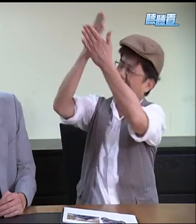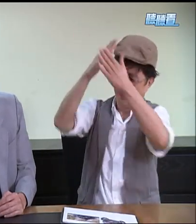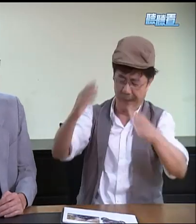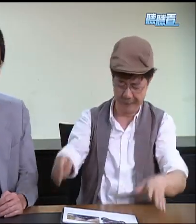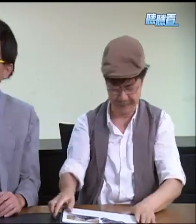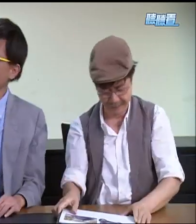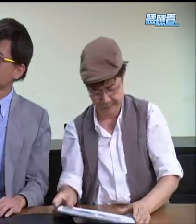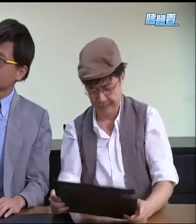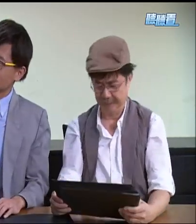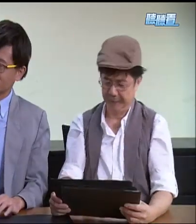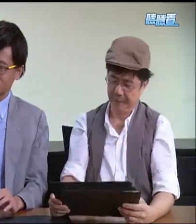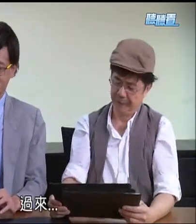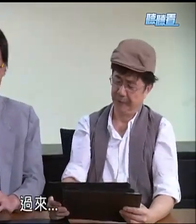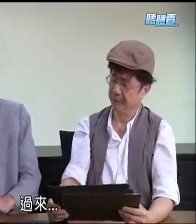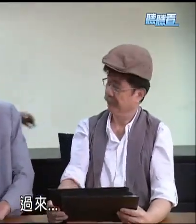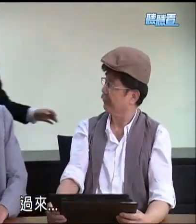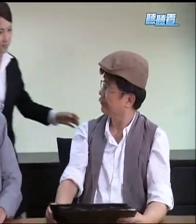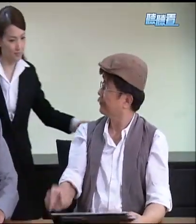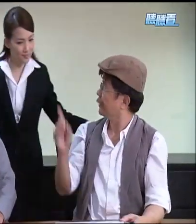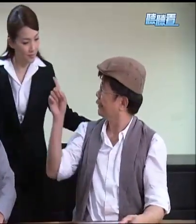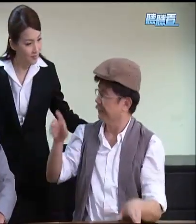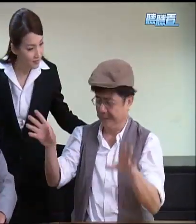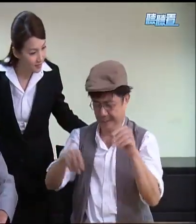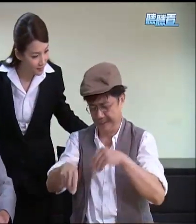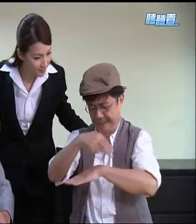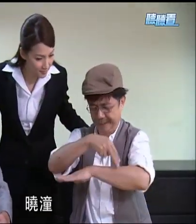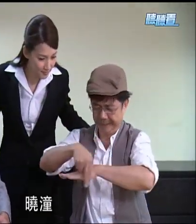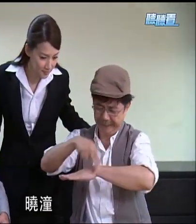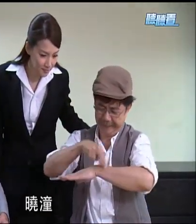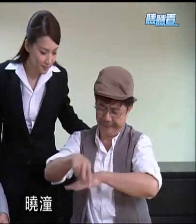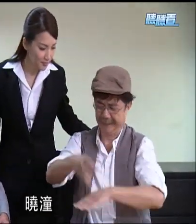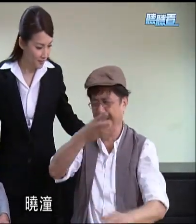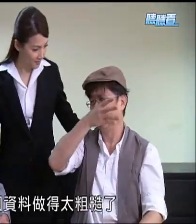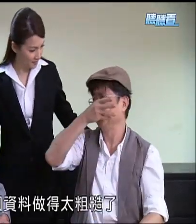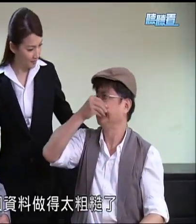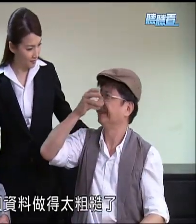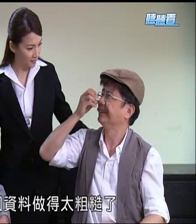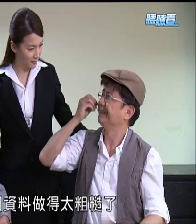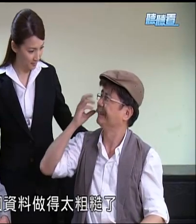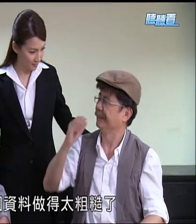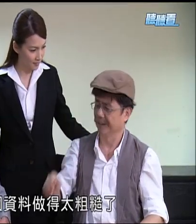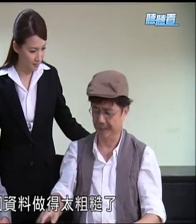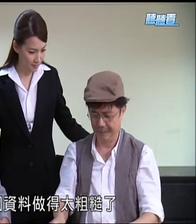哎呀，哎，过来过来过来。哎，小童啊，你这个资料做得太粗糙了。